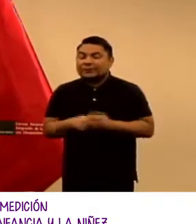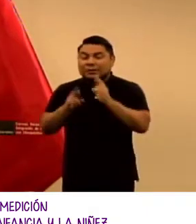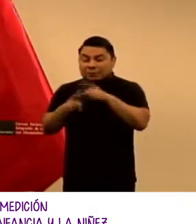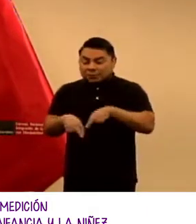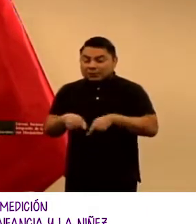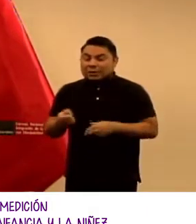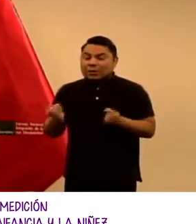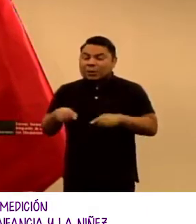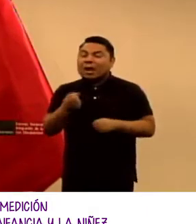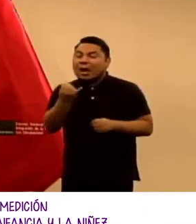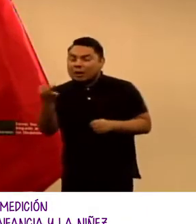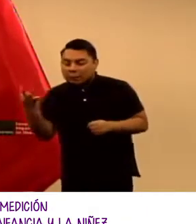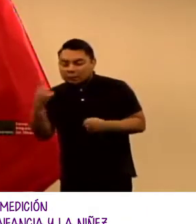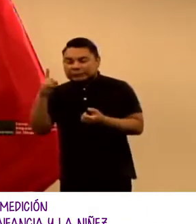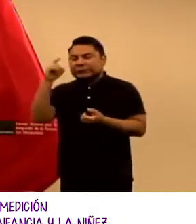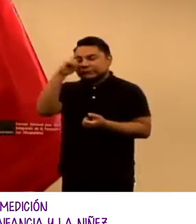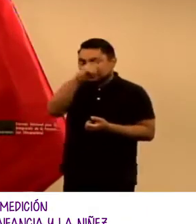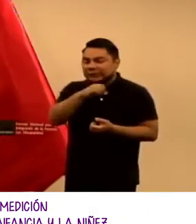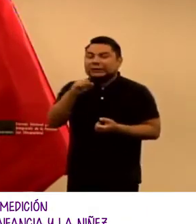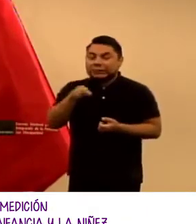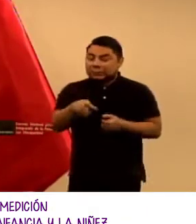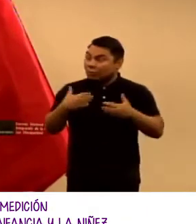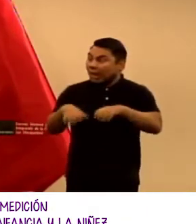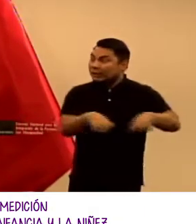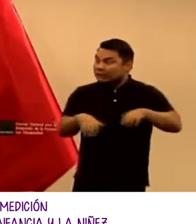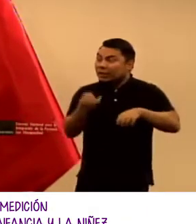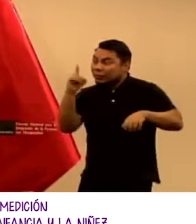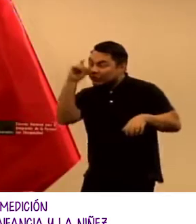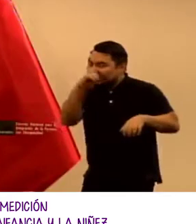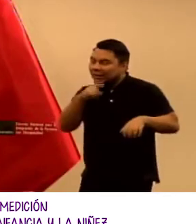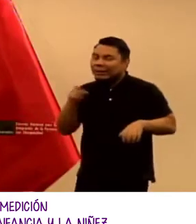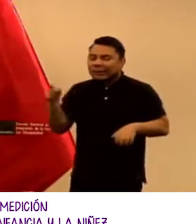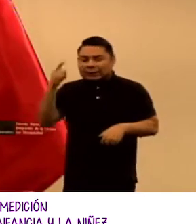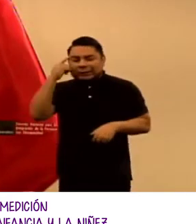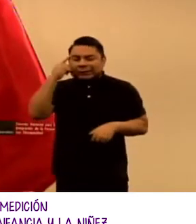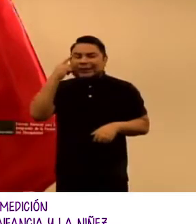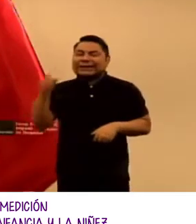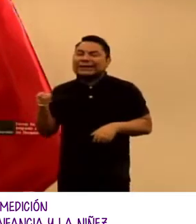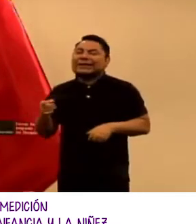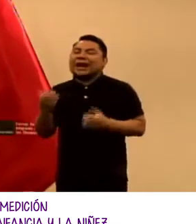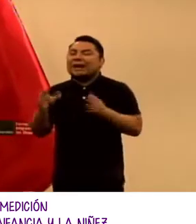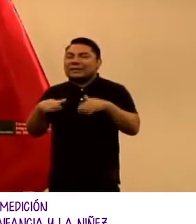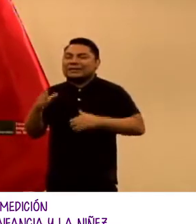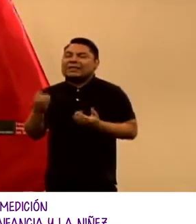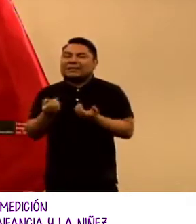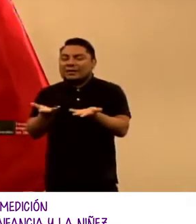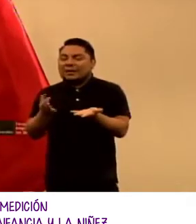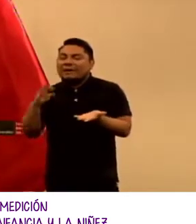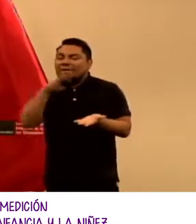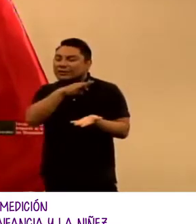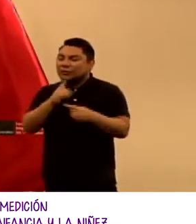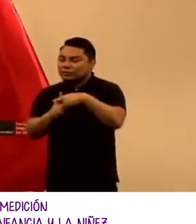se refieren a alguna dificultad, sí puede hacer una actividad con alguna dificultad, tienen la tendencia de dar falsos positivos. Entonces